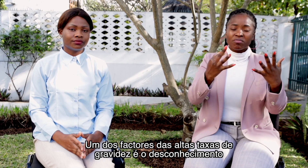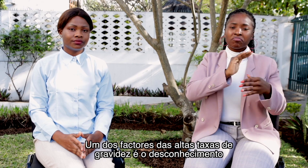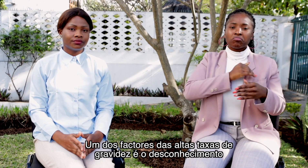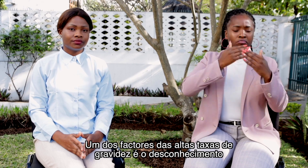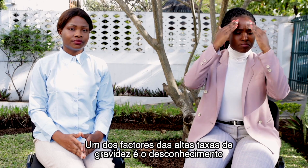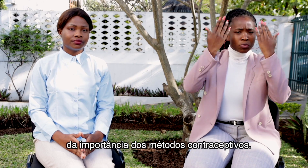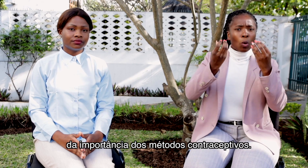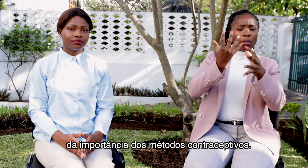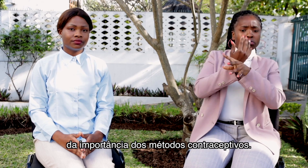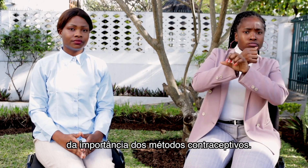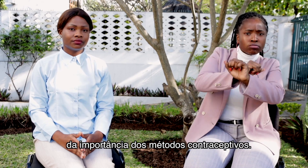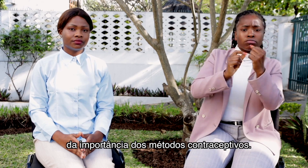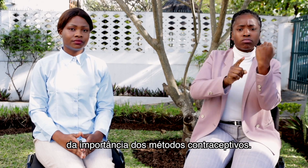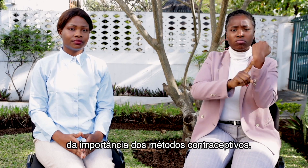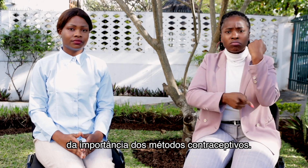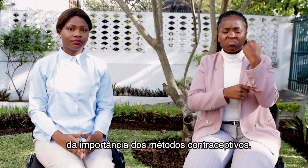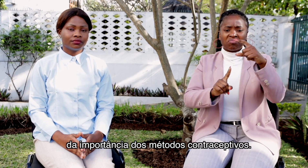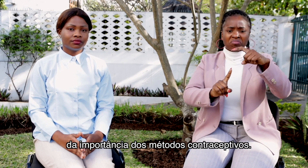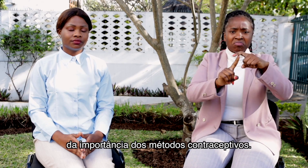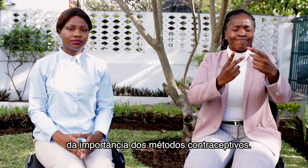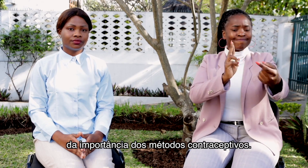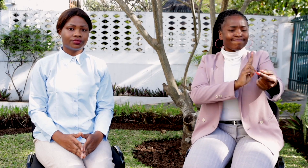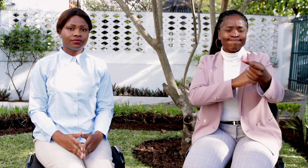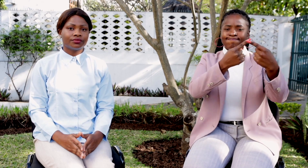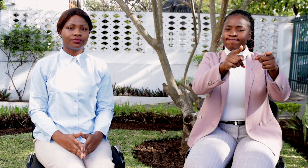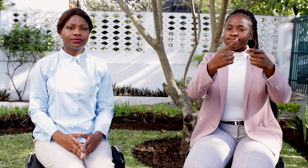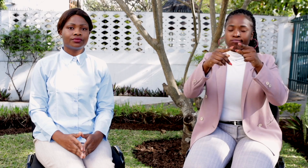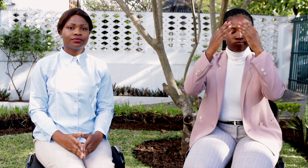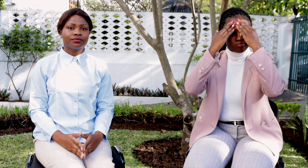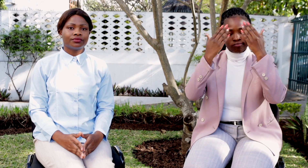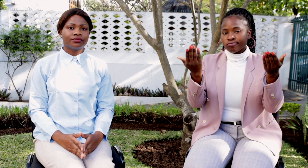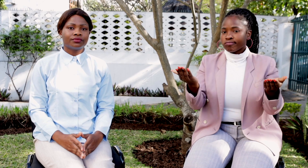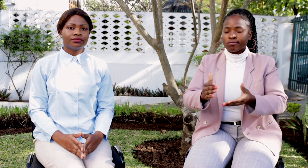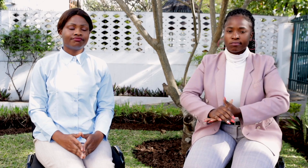é o desconhecimento da importância dos métodos contraceptivos.